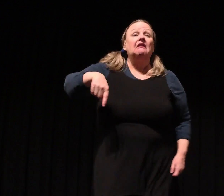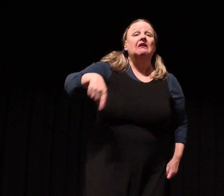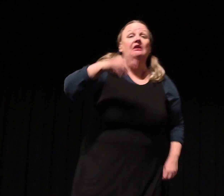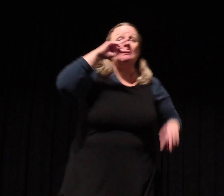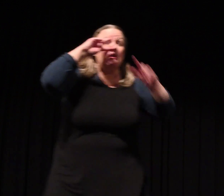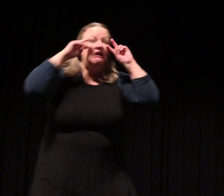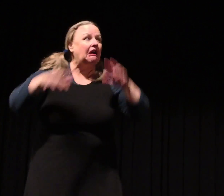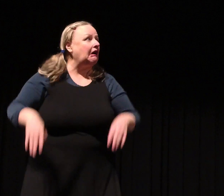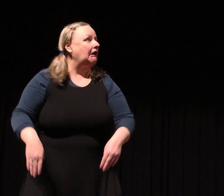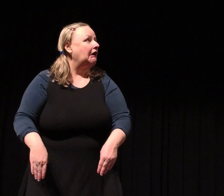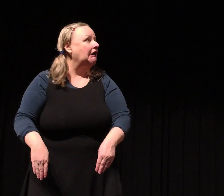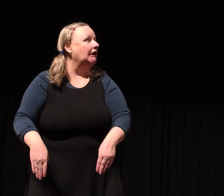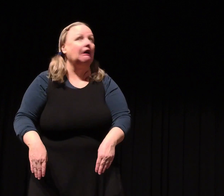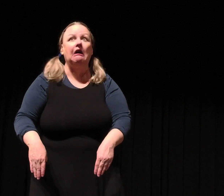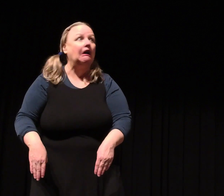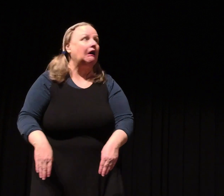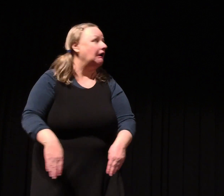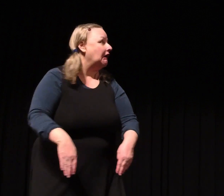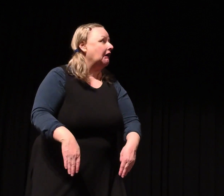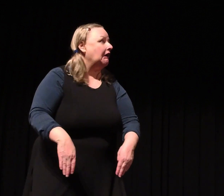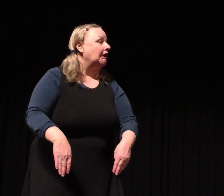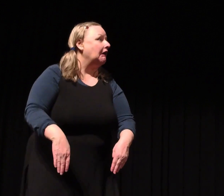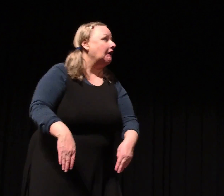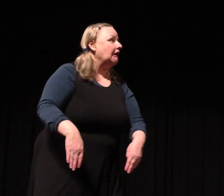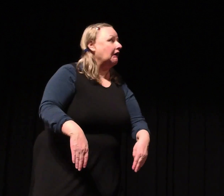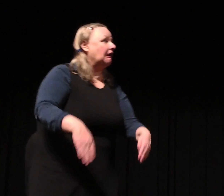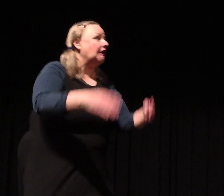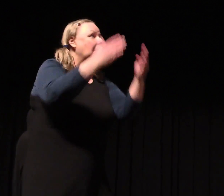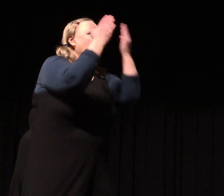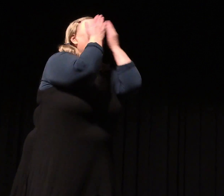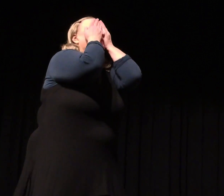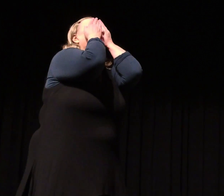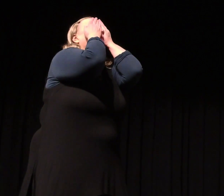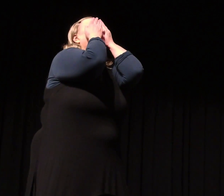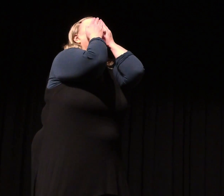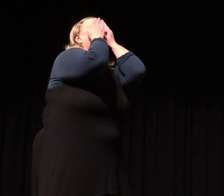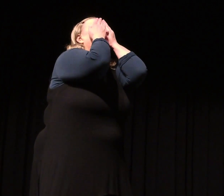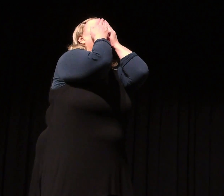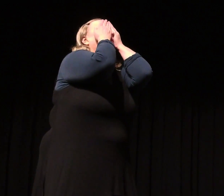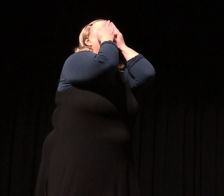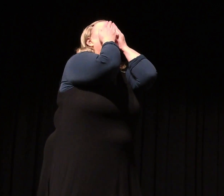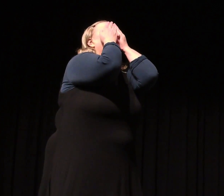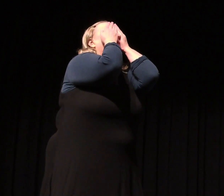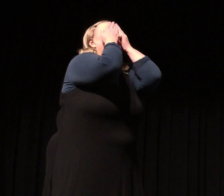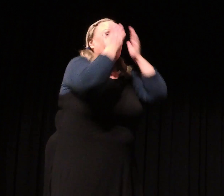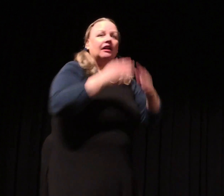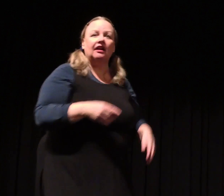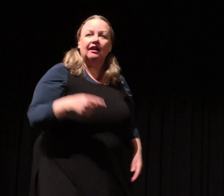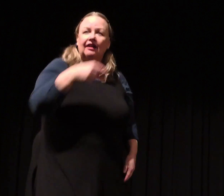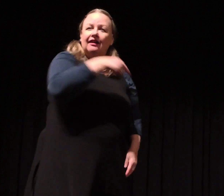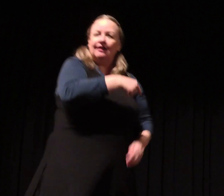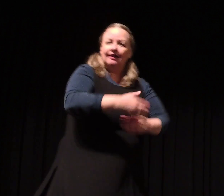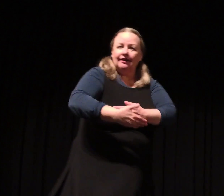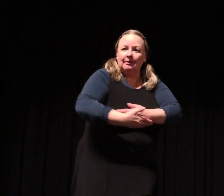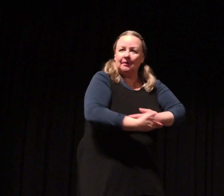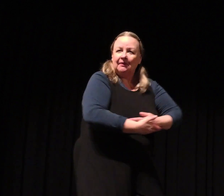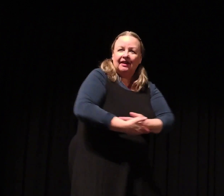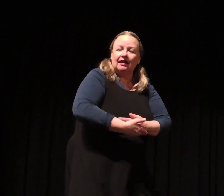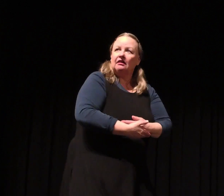Ah, un raton laveur avec des bébés. » Et les ratons laveurs